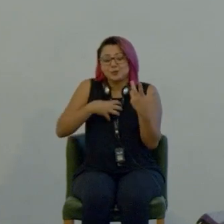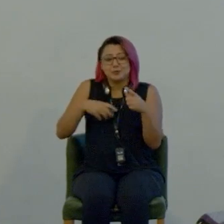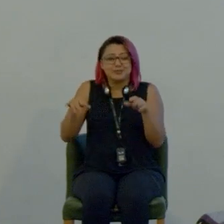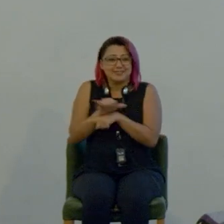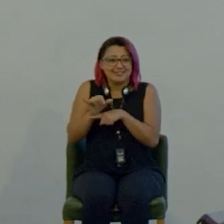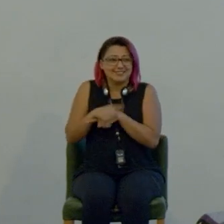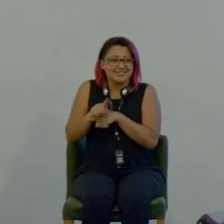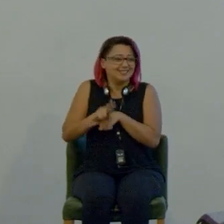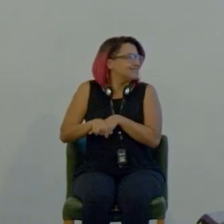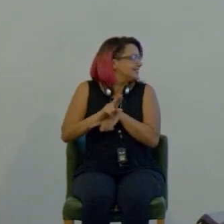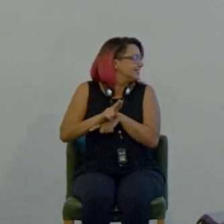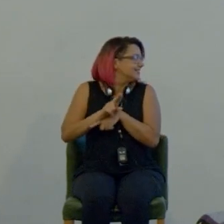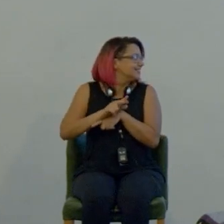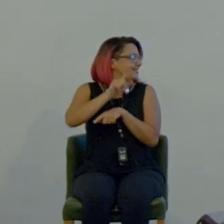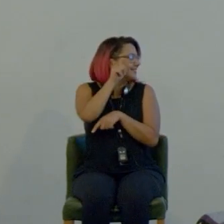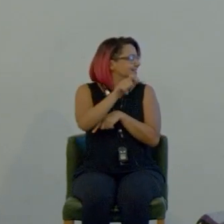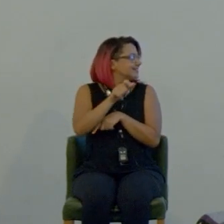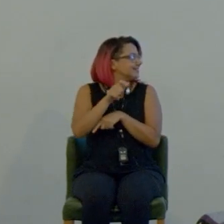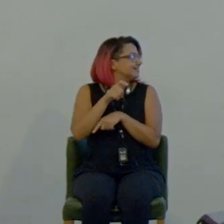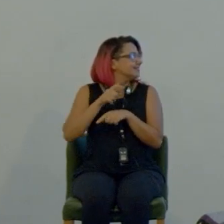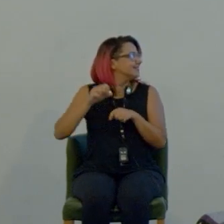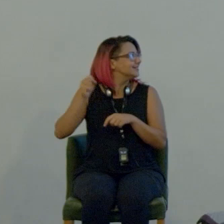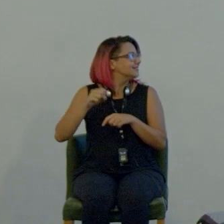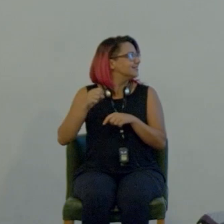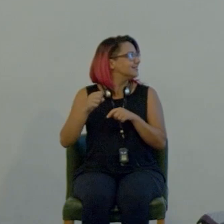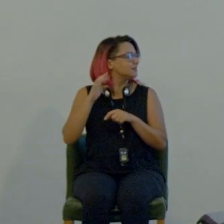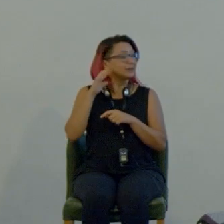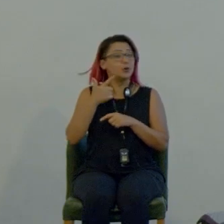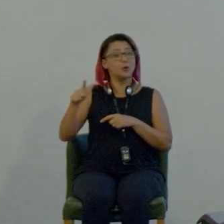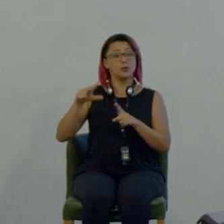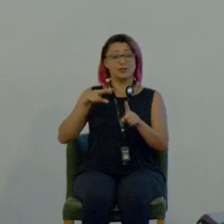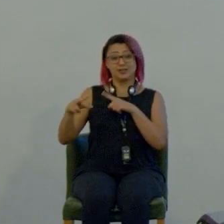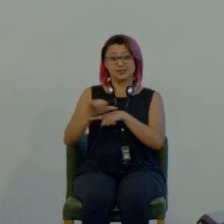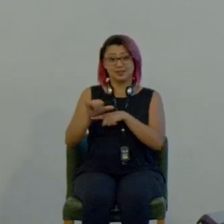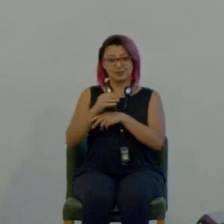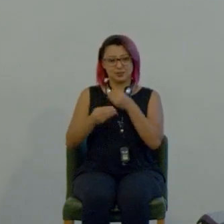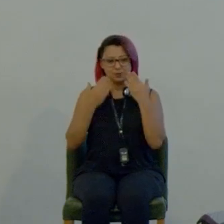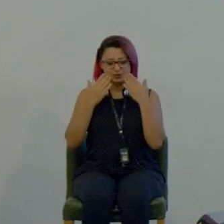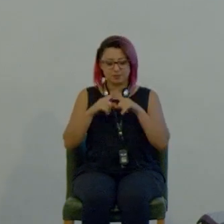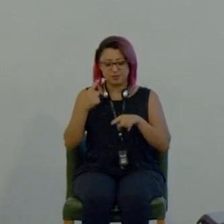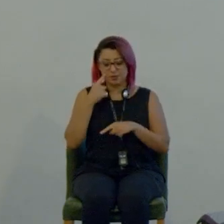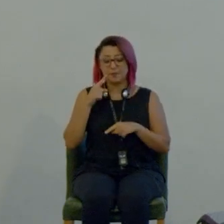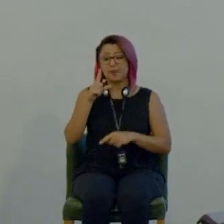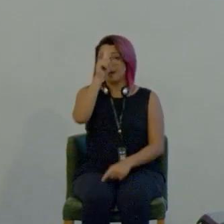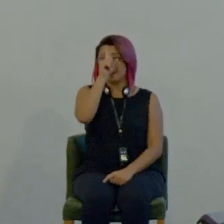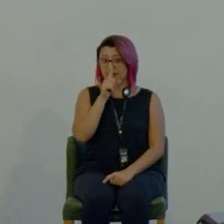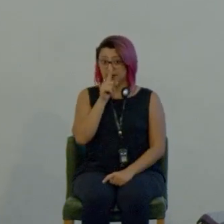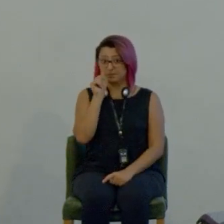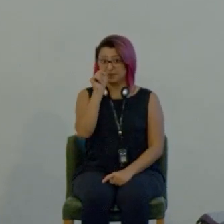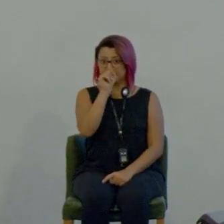e é legal pensar em outras maneiras de fazer essas representações. Esses pontos amarelos que vocês veem aqui são os lugares onde